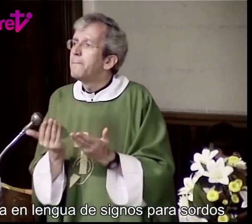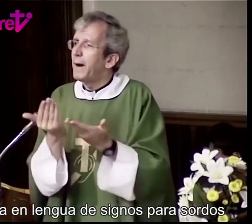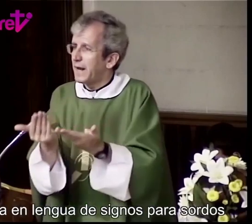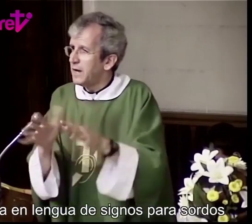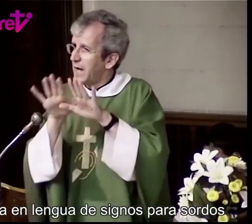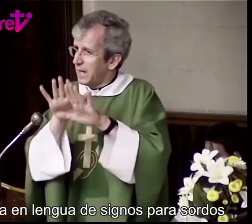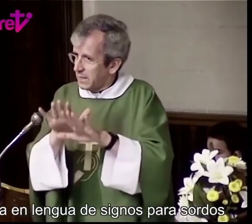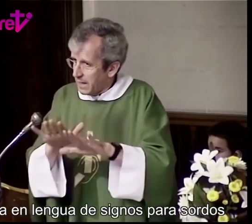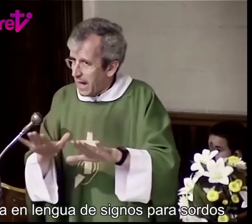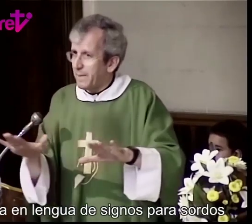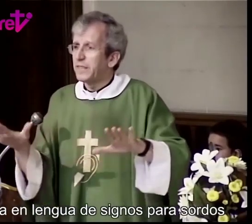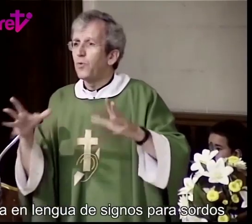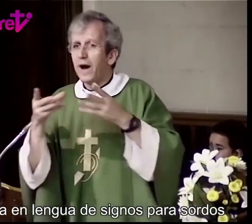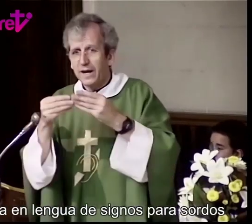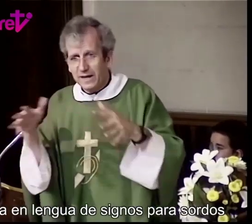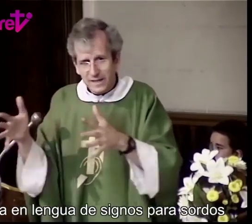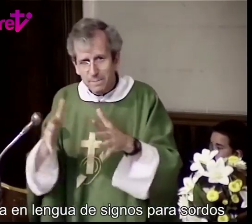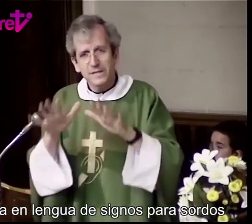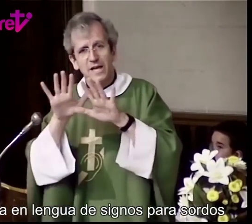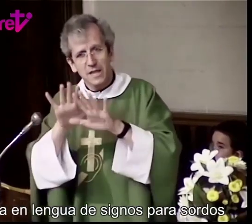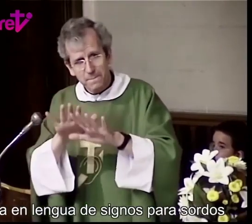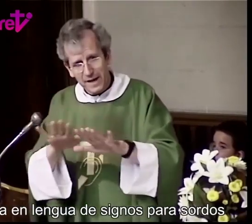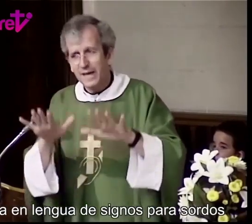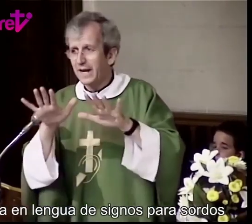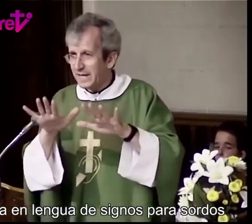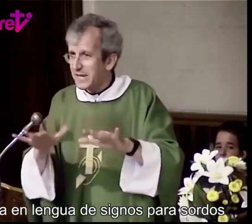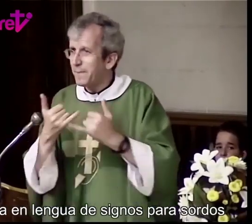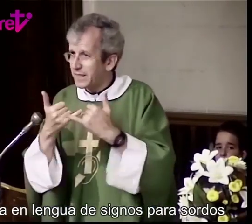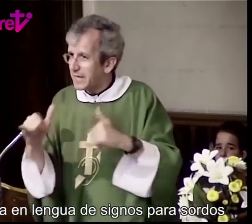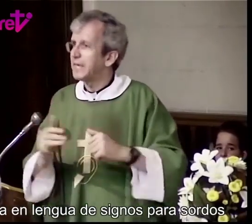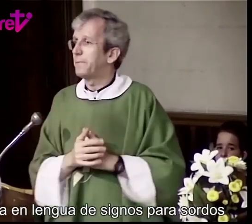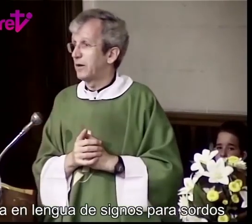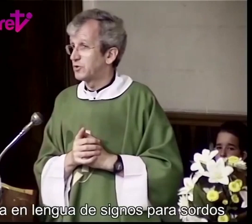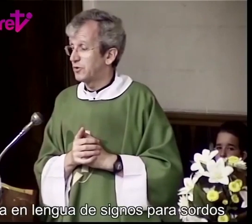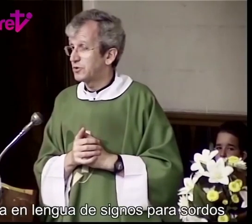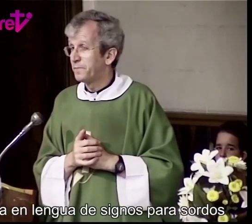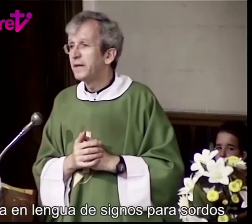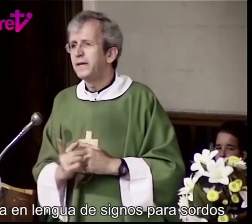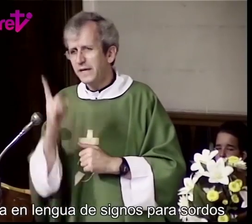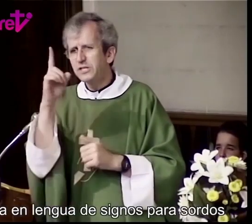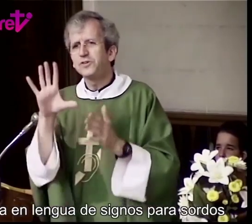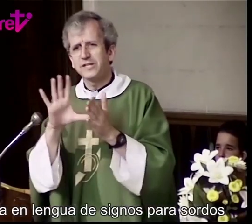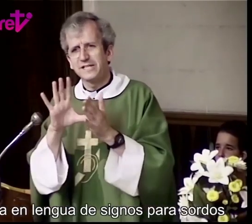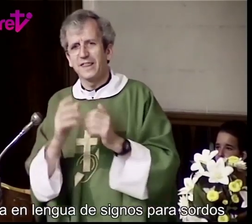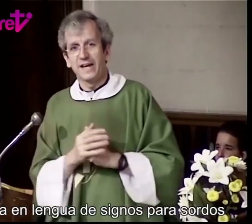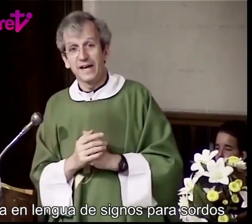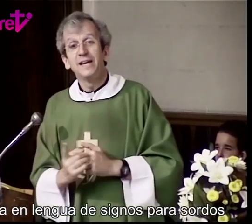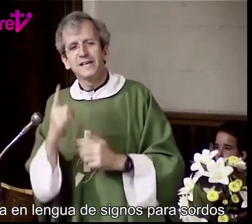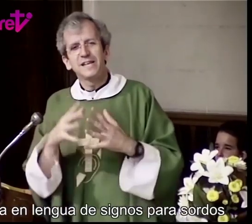para apaciguar la tempestad, para dar esa paz que quiere para nosotros. Es Dios que está cerca, ese Dios